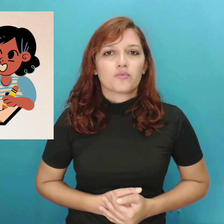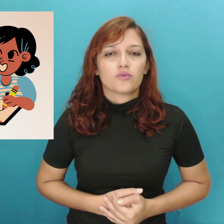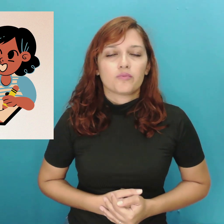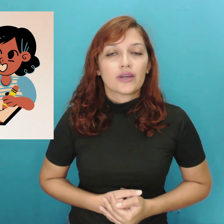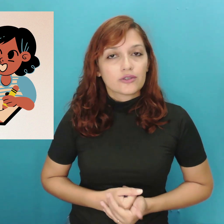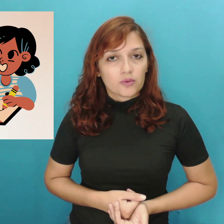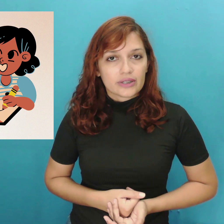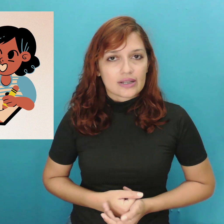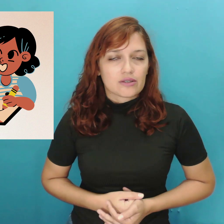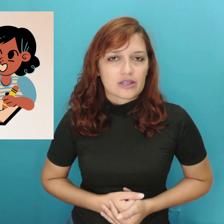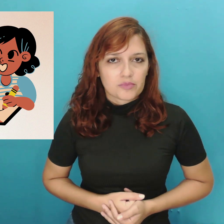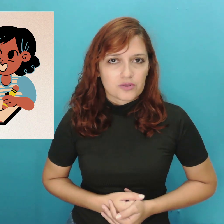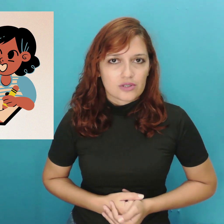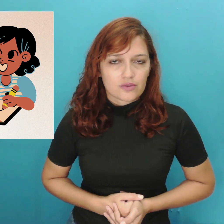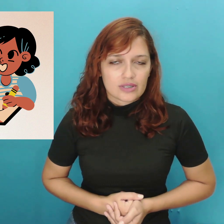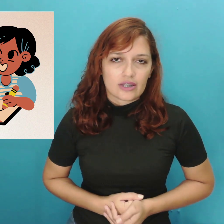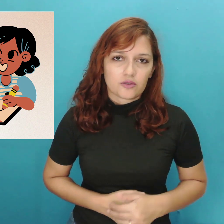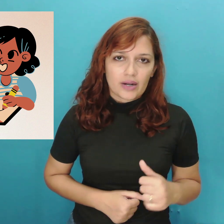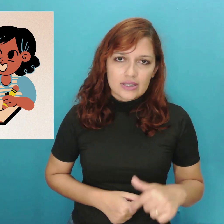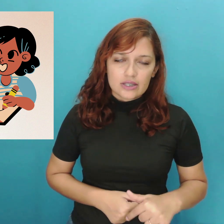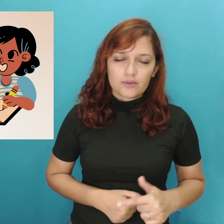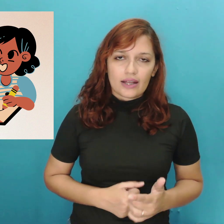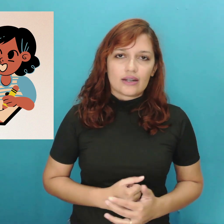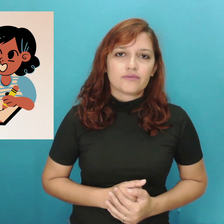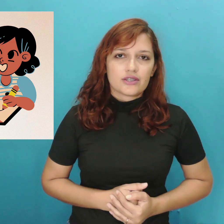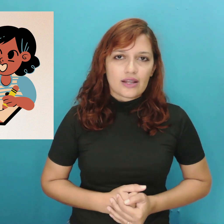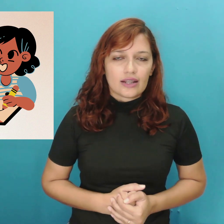como meio de comunicação das pessoas surdas aqui no Brasil através da Lei